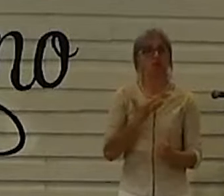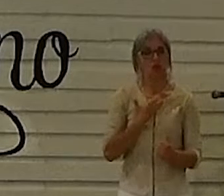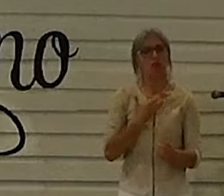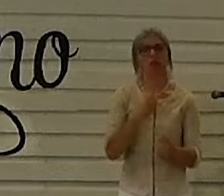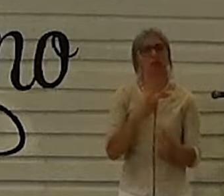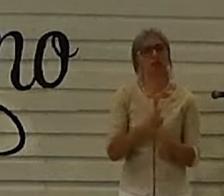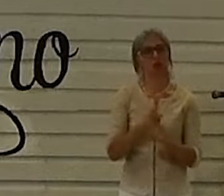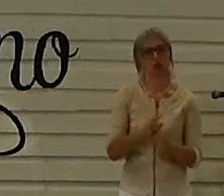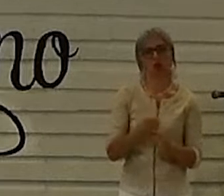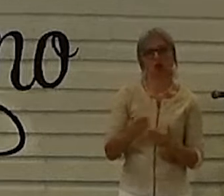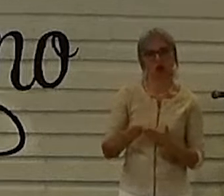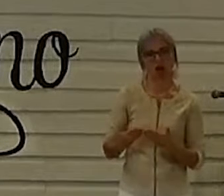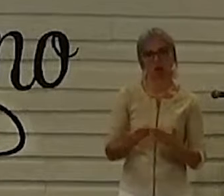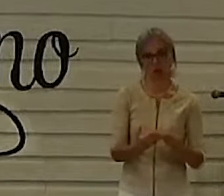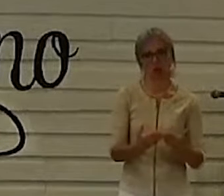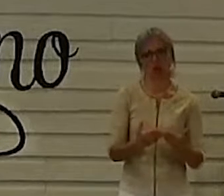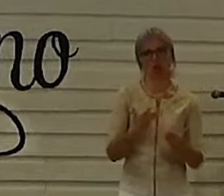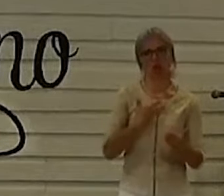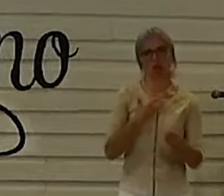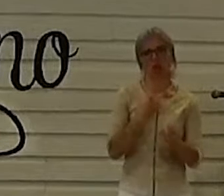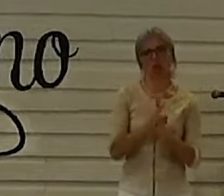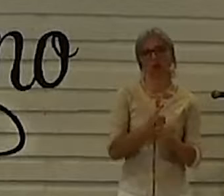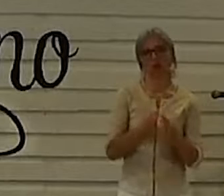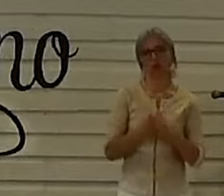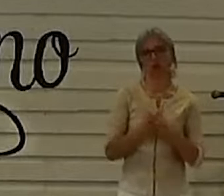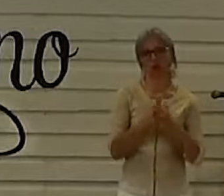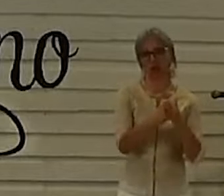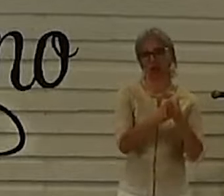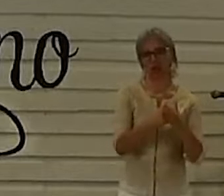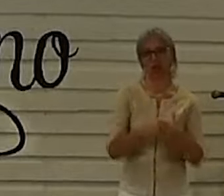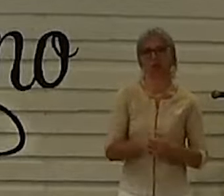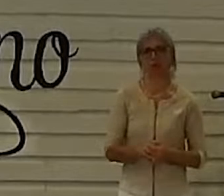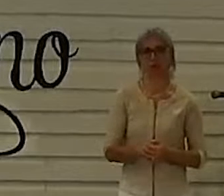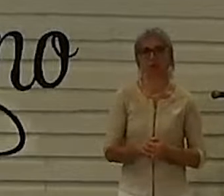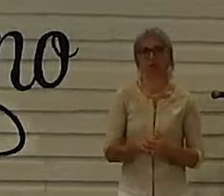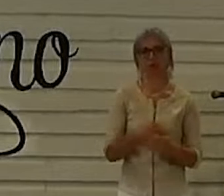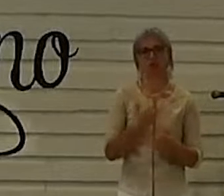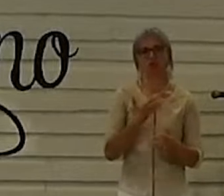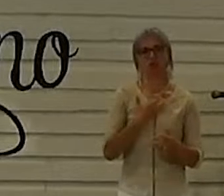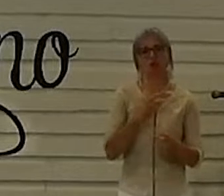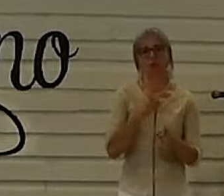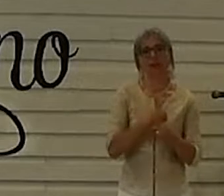di aiuto, abbiamo bisogno di manodopera.